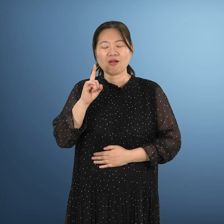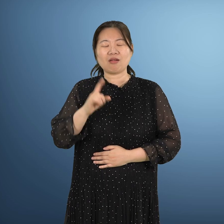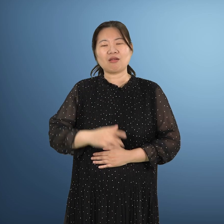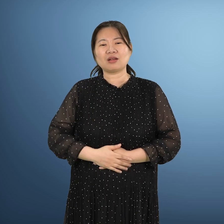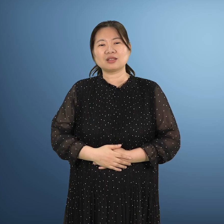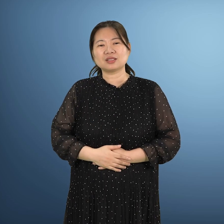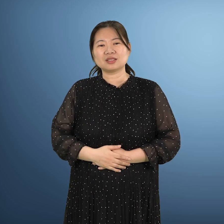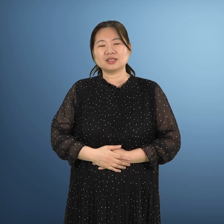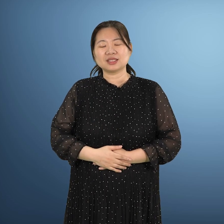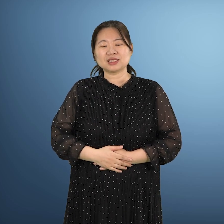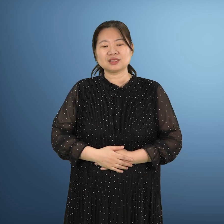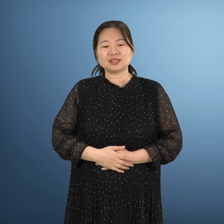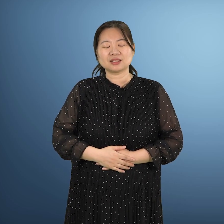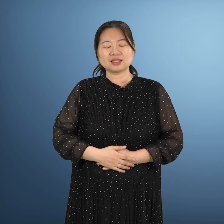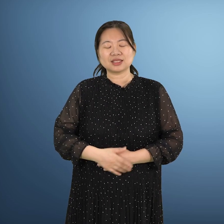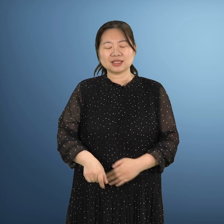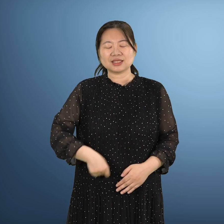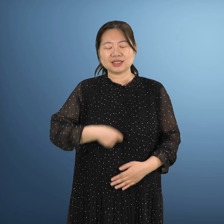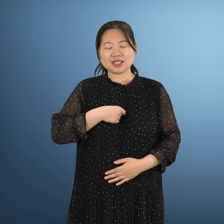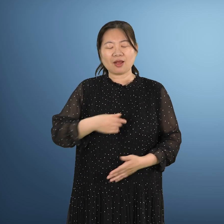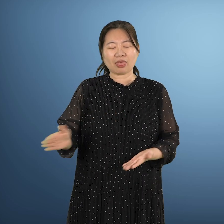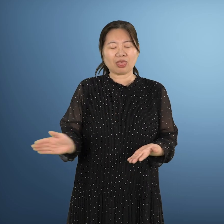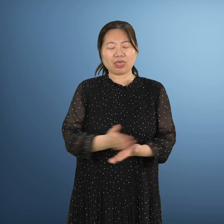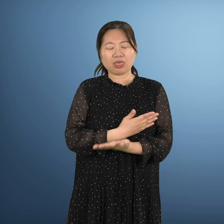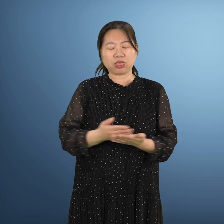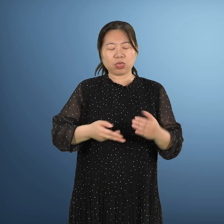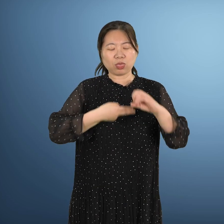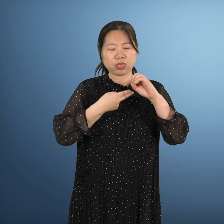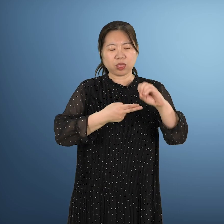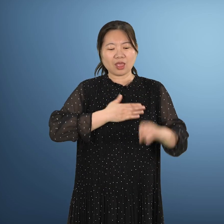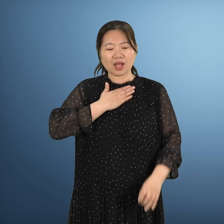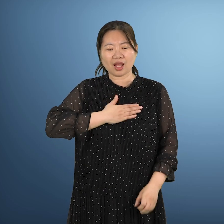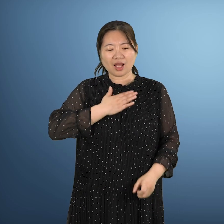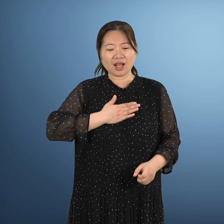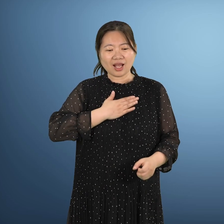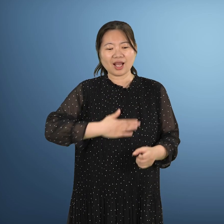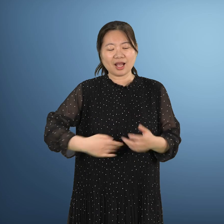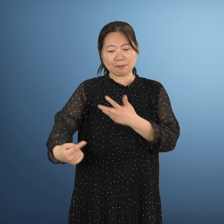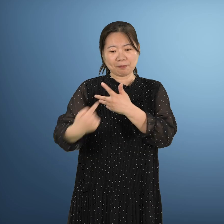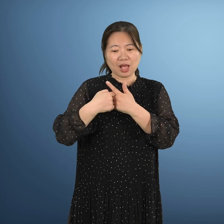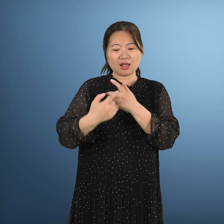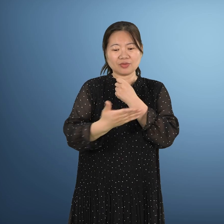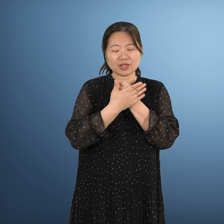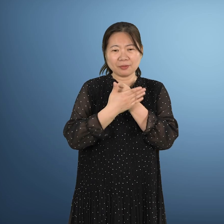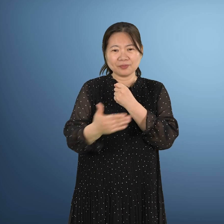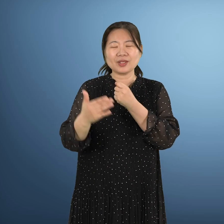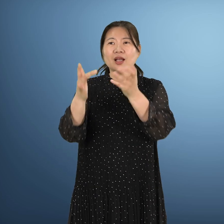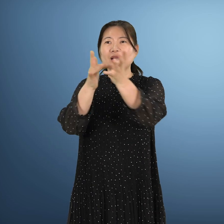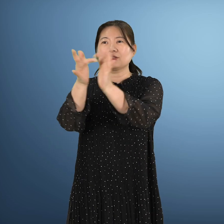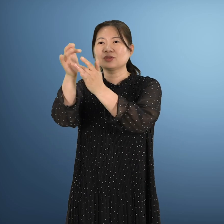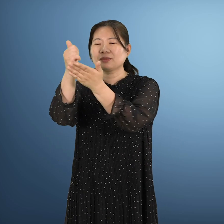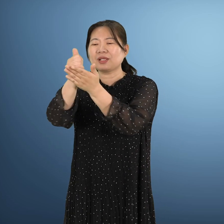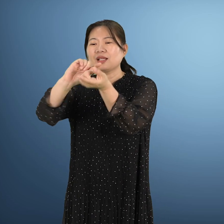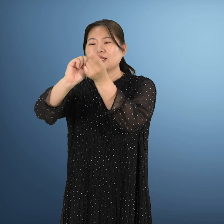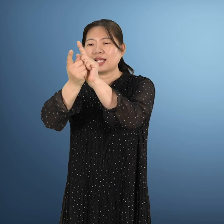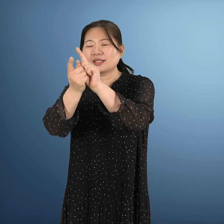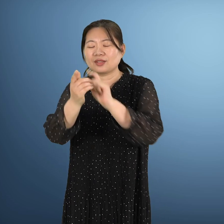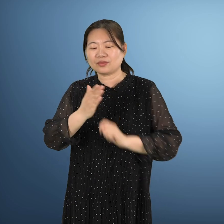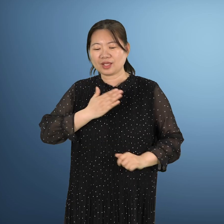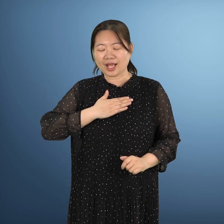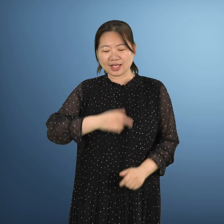거덜난 의가 없는 상태를 아시고 그 예수 그리스도께서 나의 의가